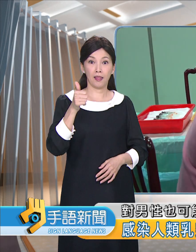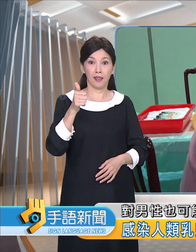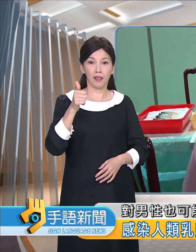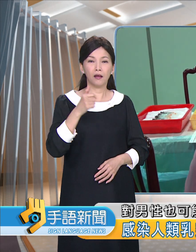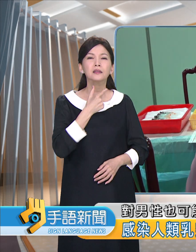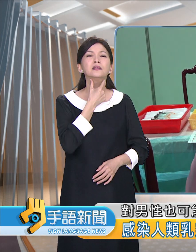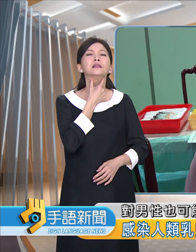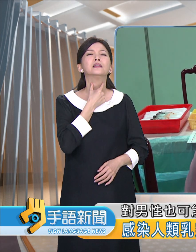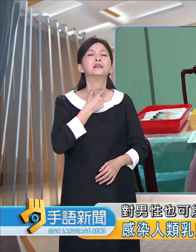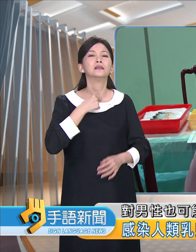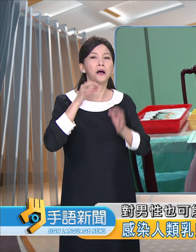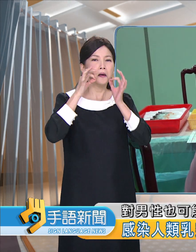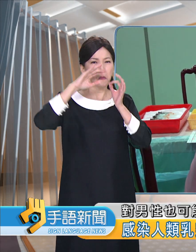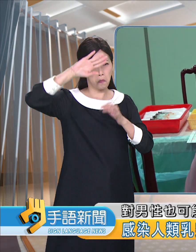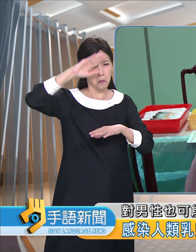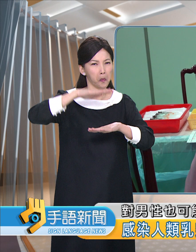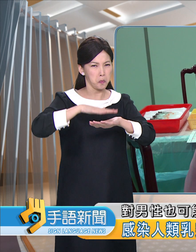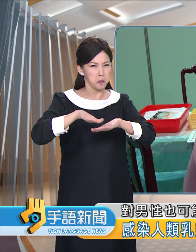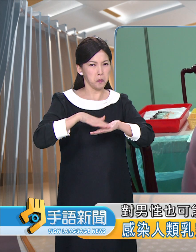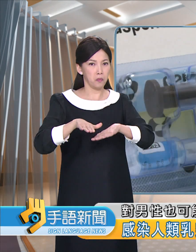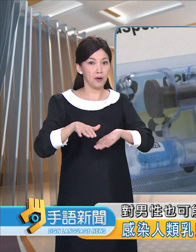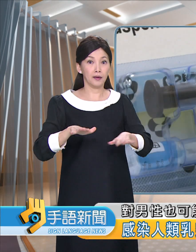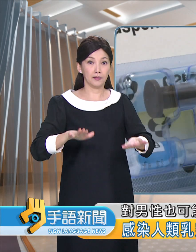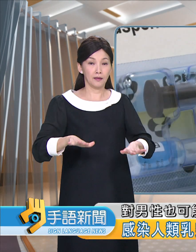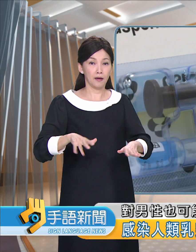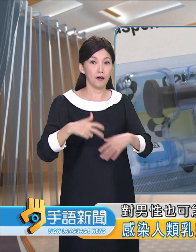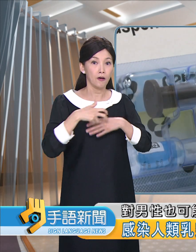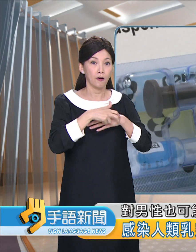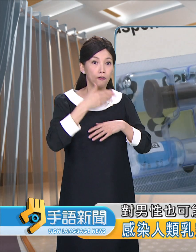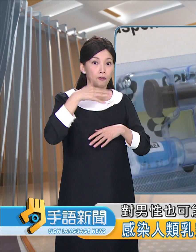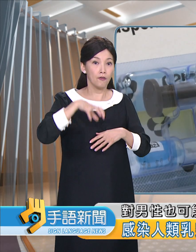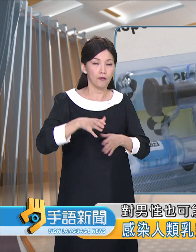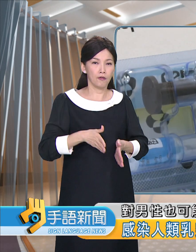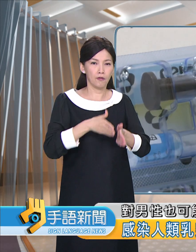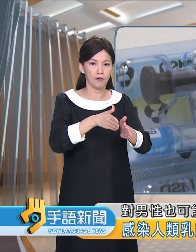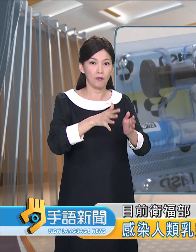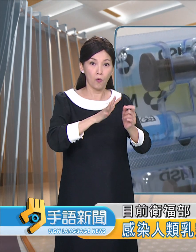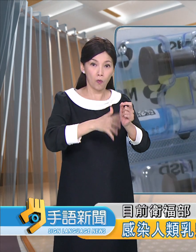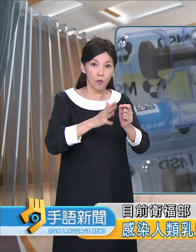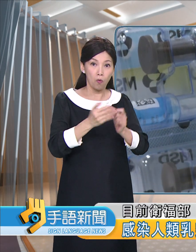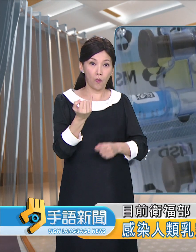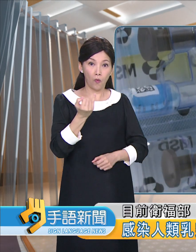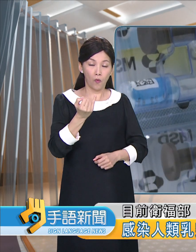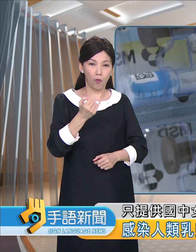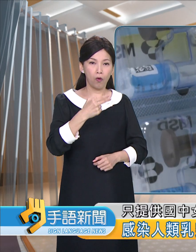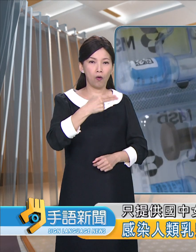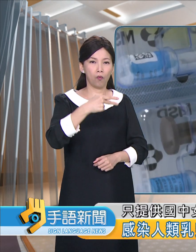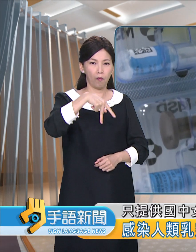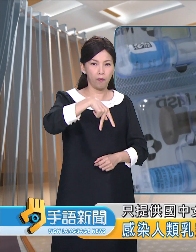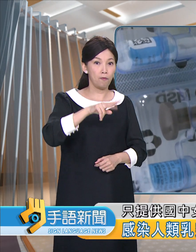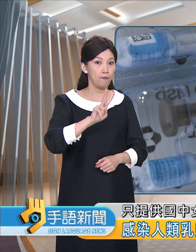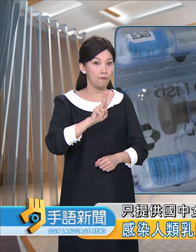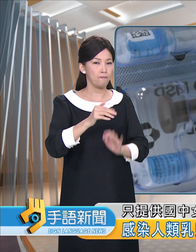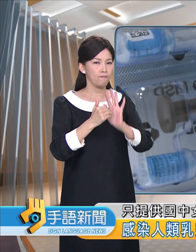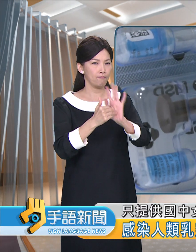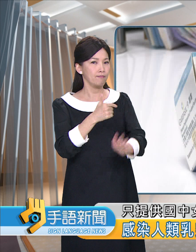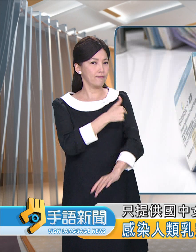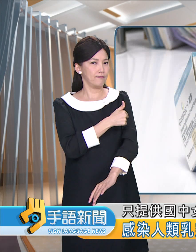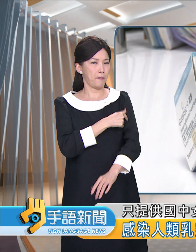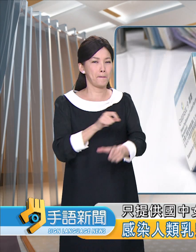对男性也可能会造成头颈癌。目前卫福部只提供国中女性接种公费